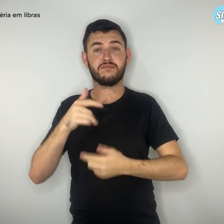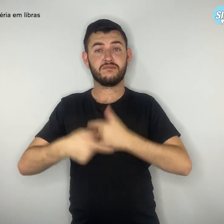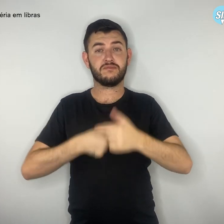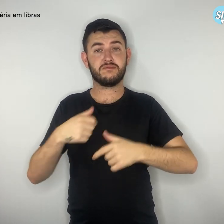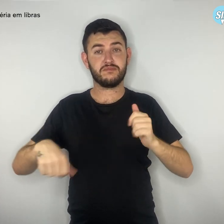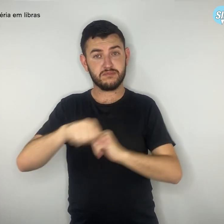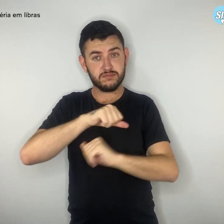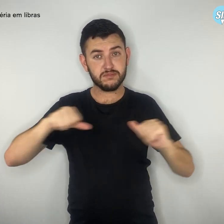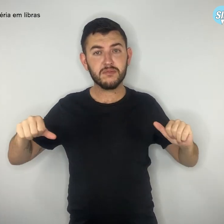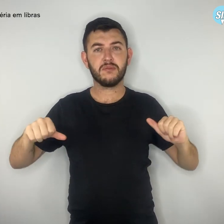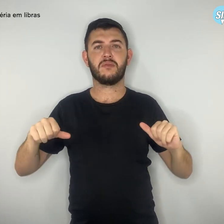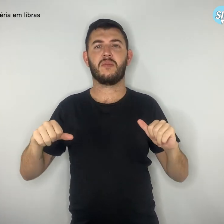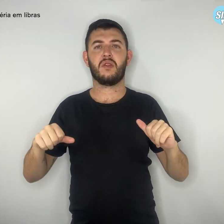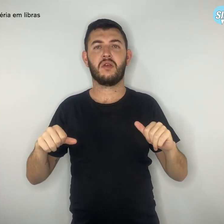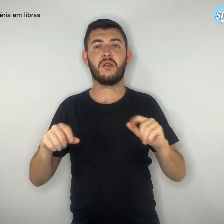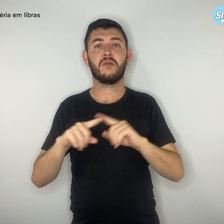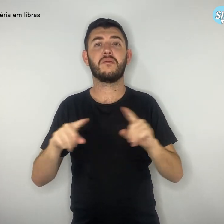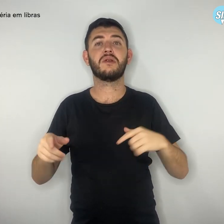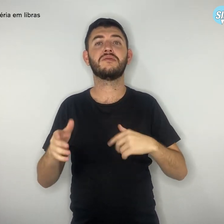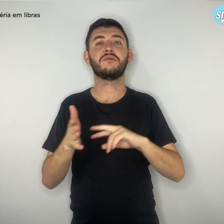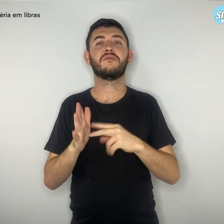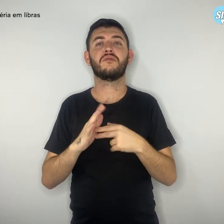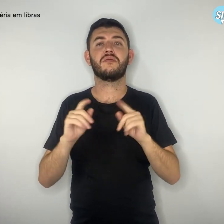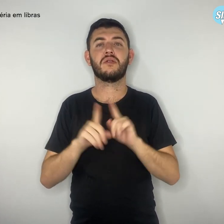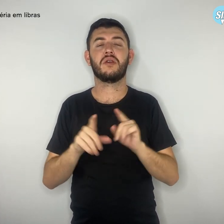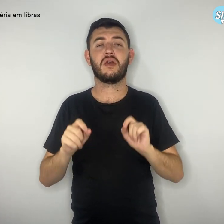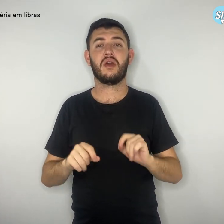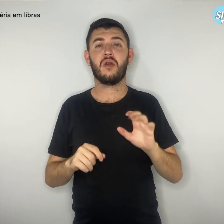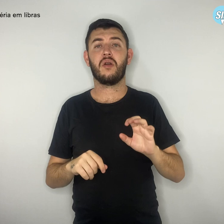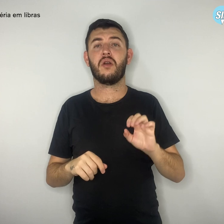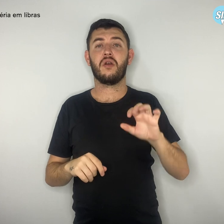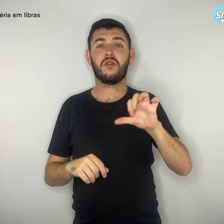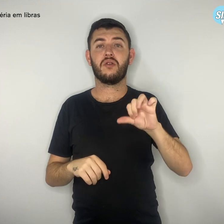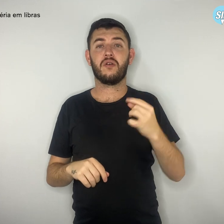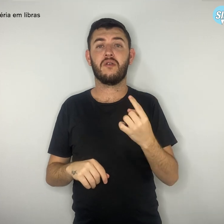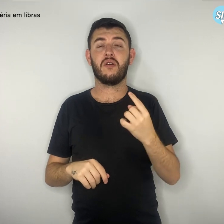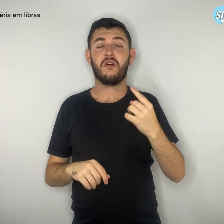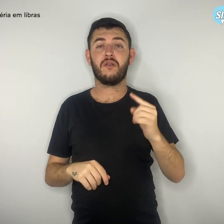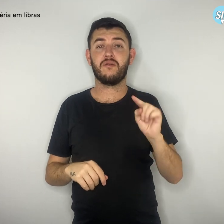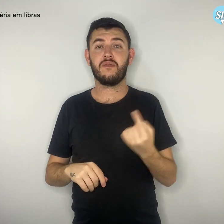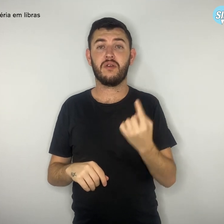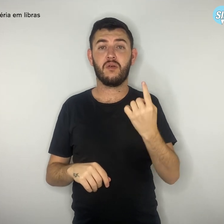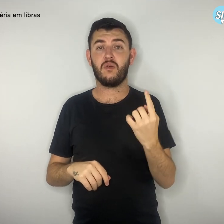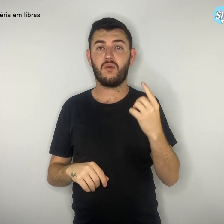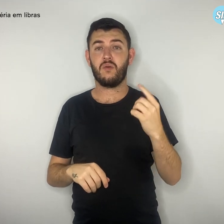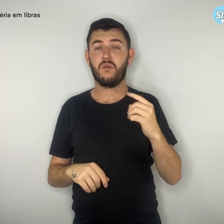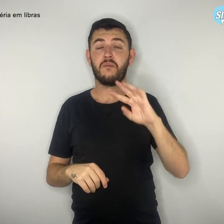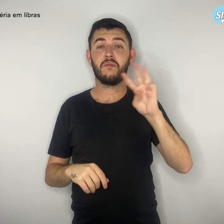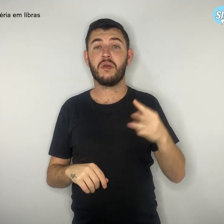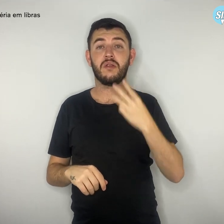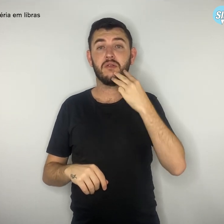direitos trabalhistas. Isso corresponde a um contingente de 9,1 milhões de